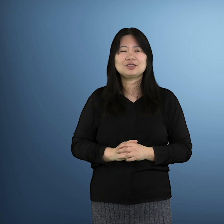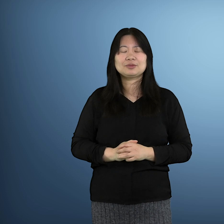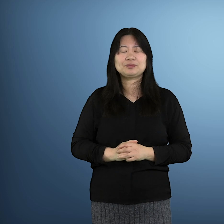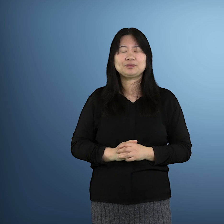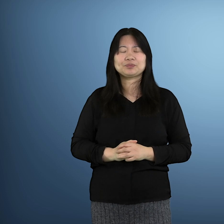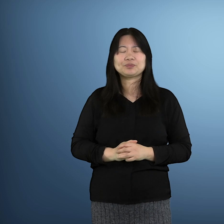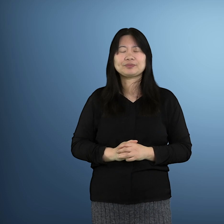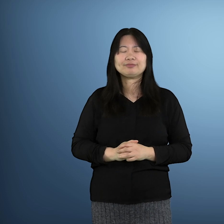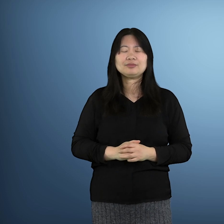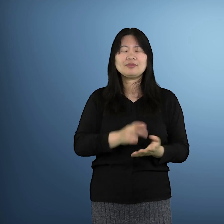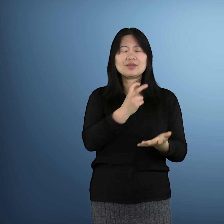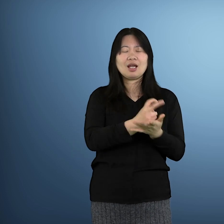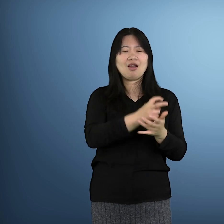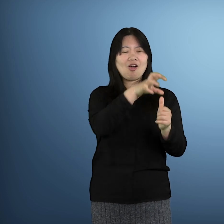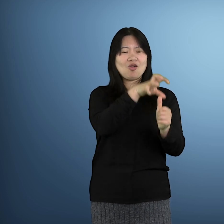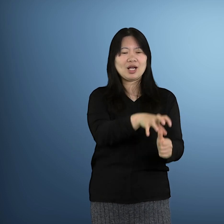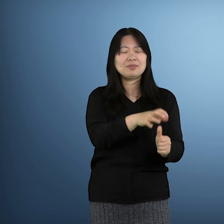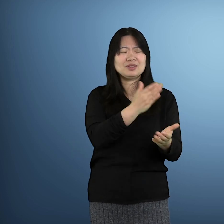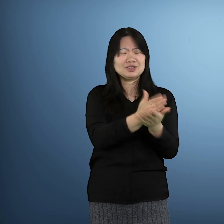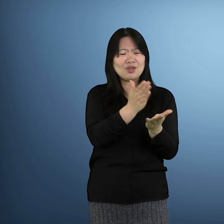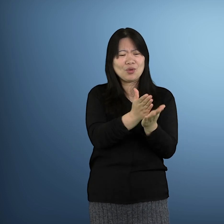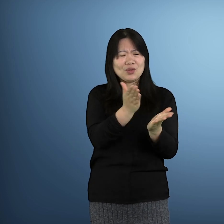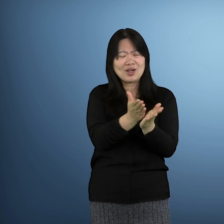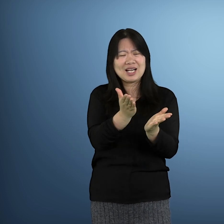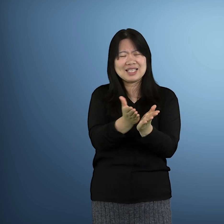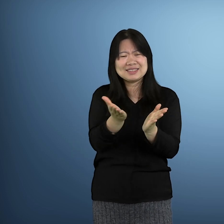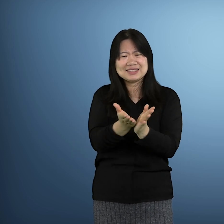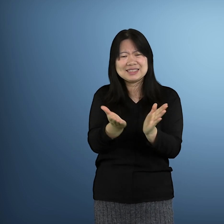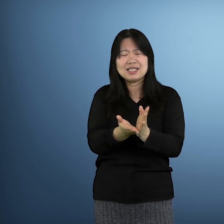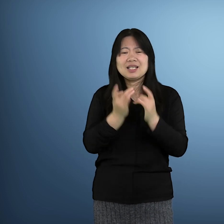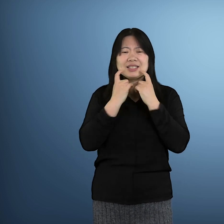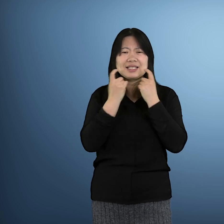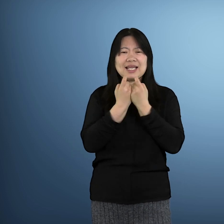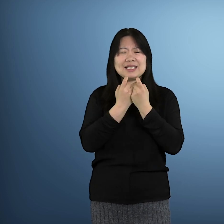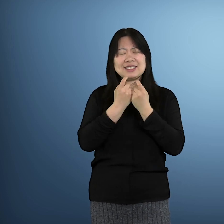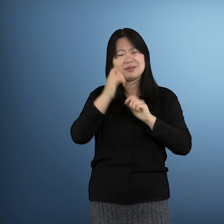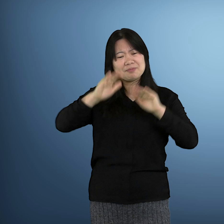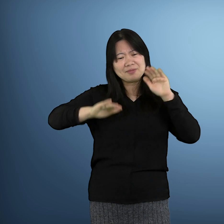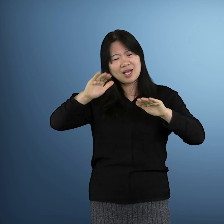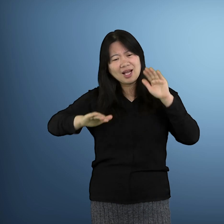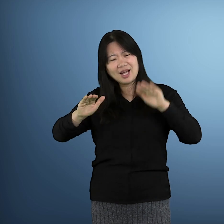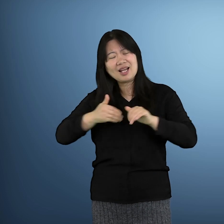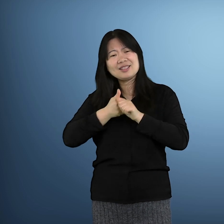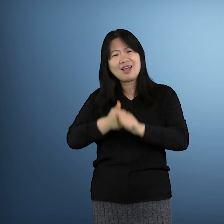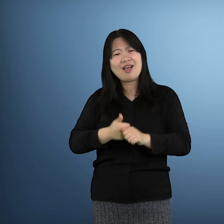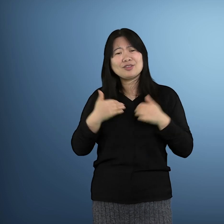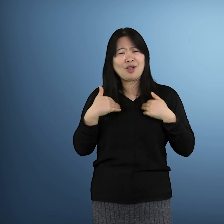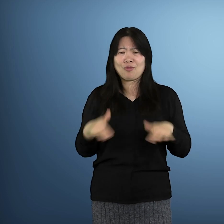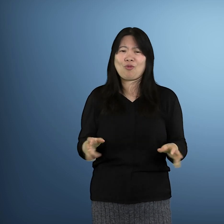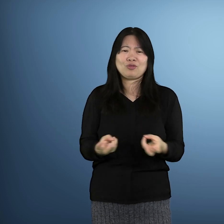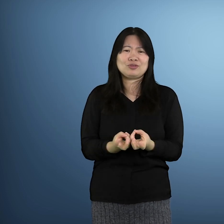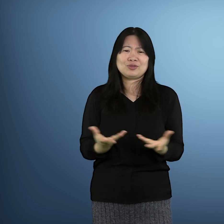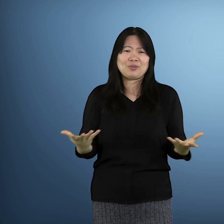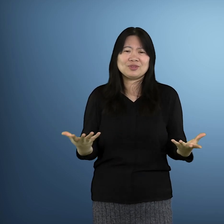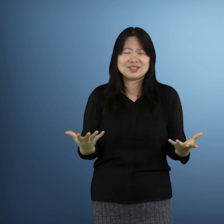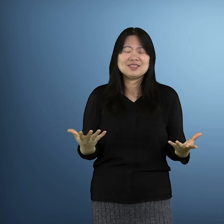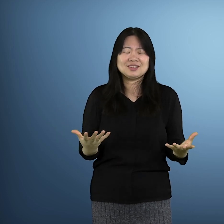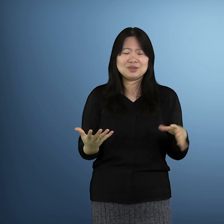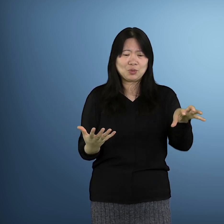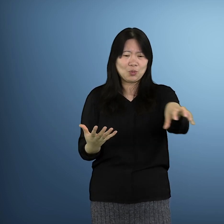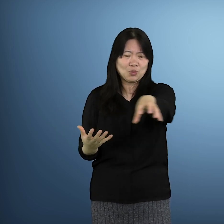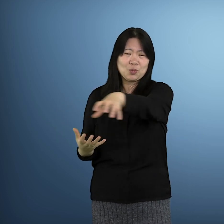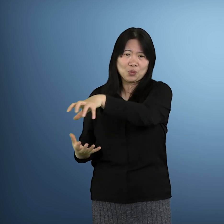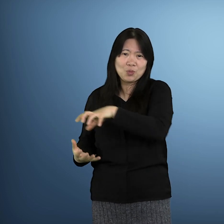그런 제도적인 억압과 여러 가지 개인 편차에 따라서 약할 수밖에 없는 현장과